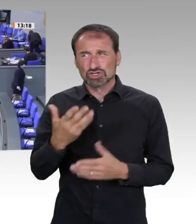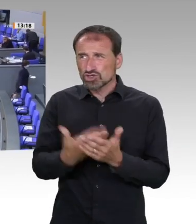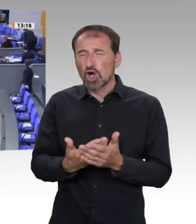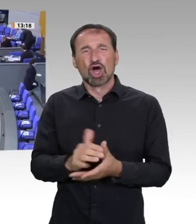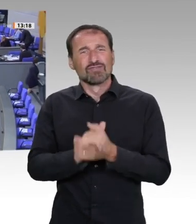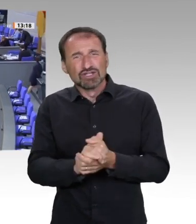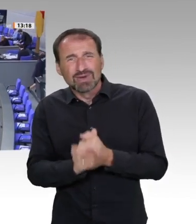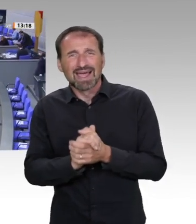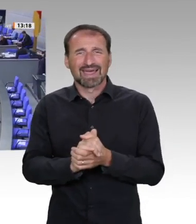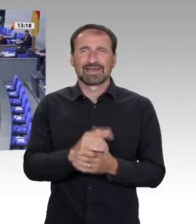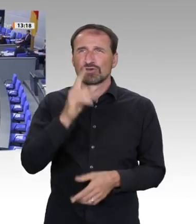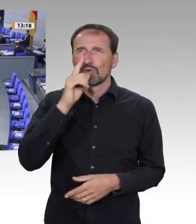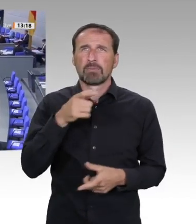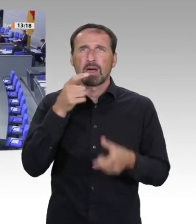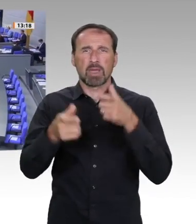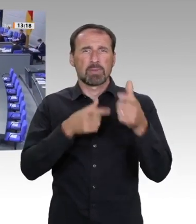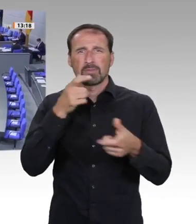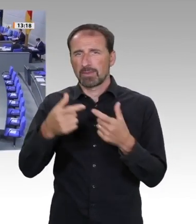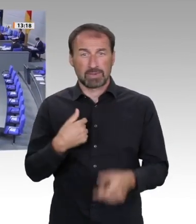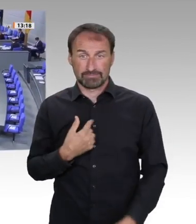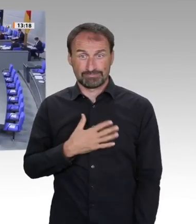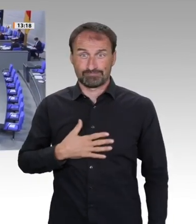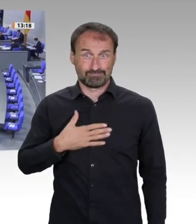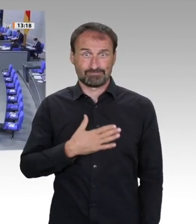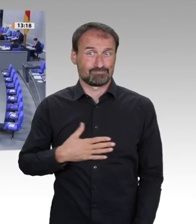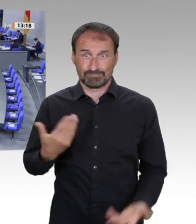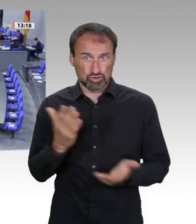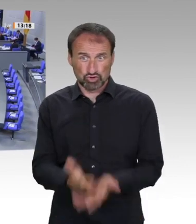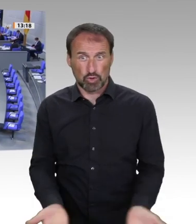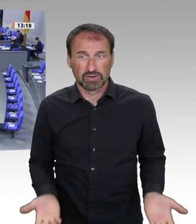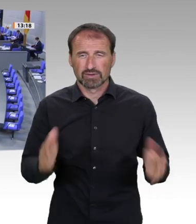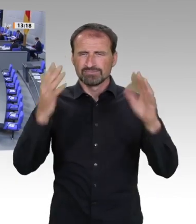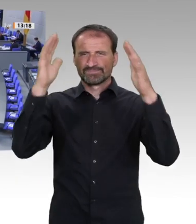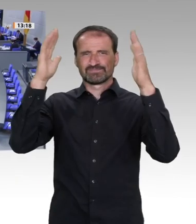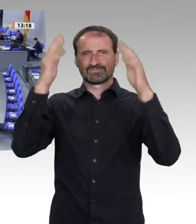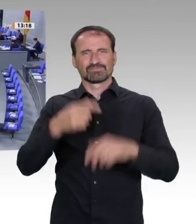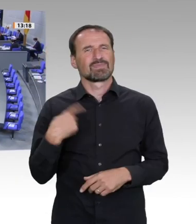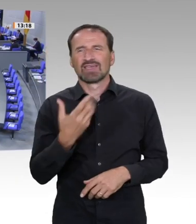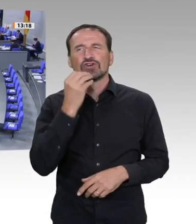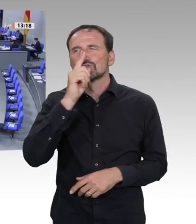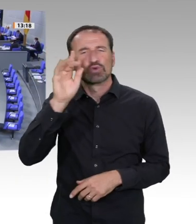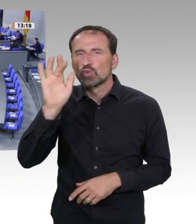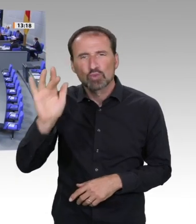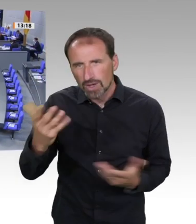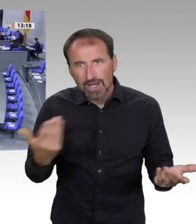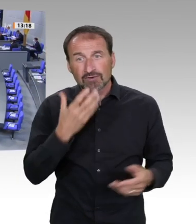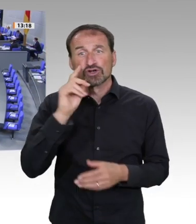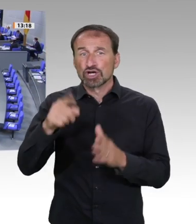Sehr geehrter Herr Präsident! Sehr geehrte Damen und Herren Abgeordnete! In welchem Land wollen wir leben?